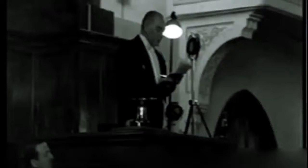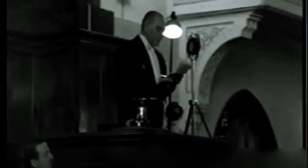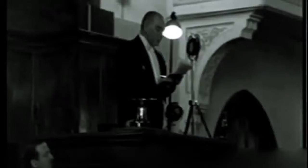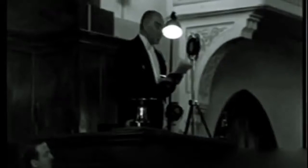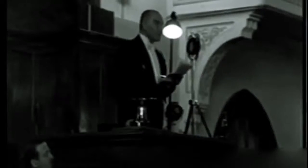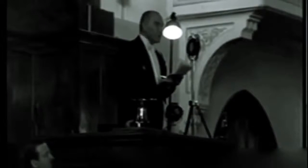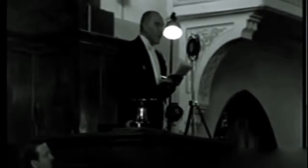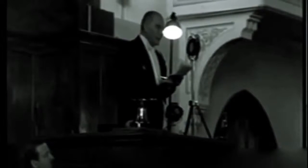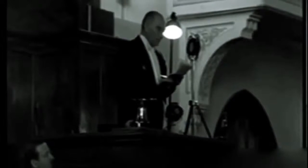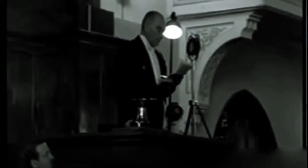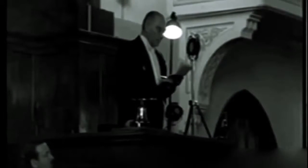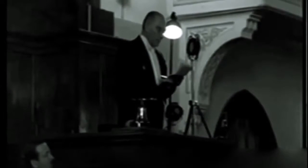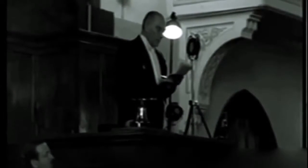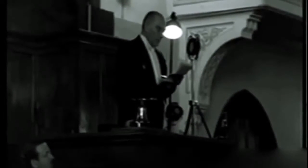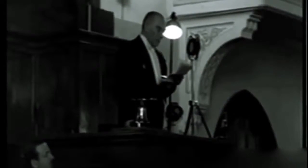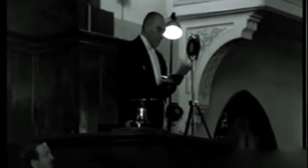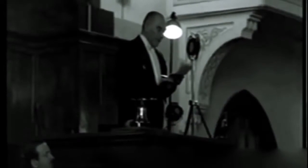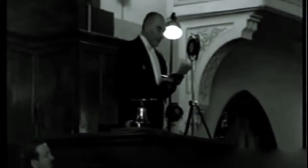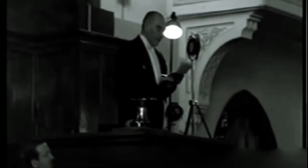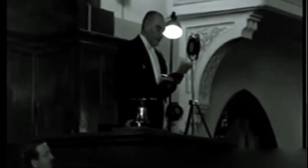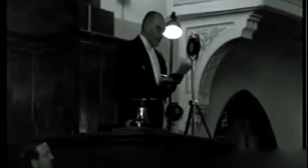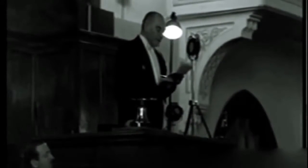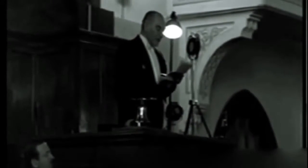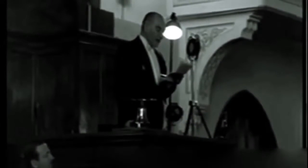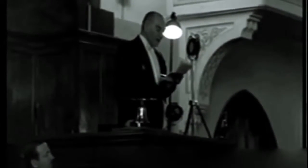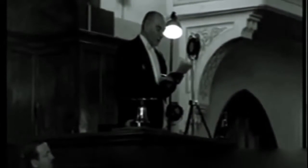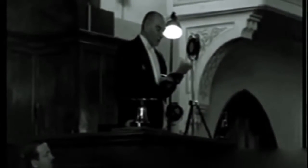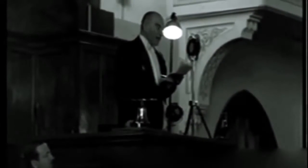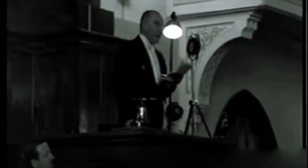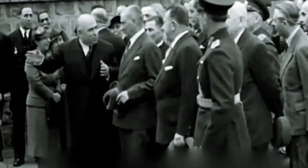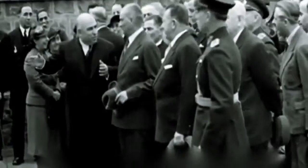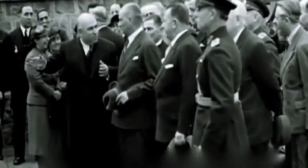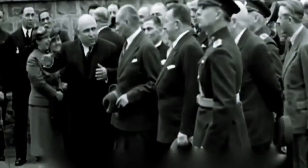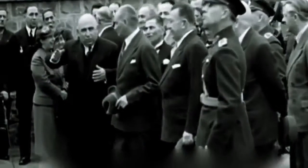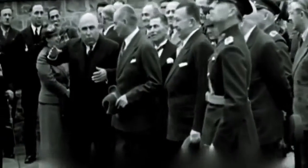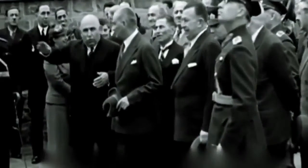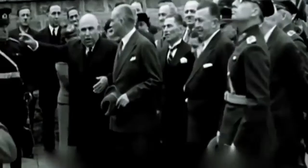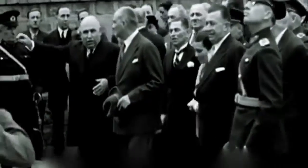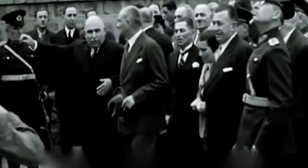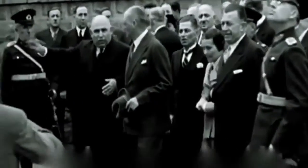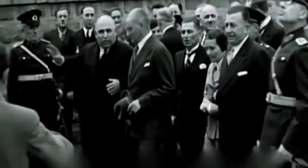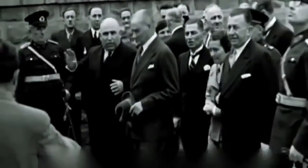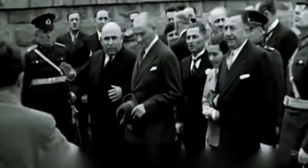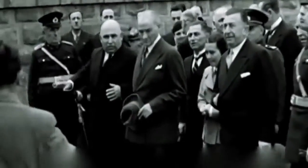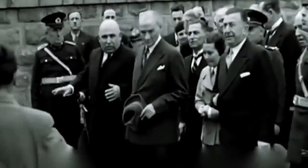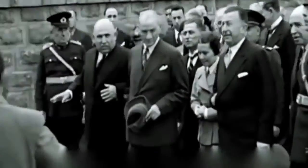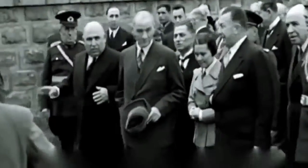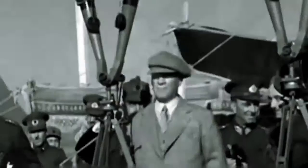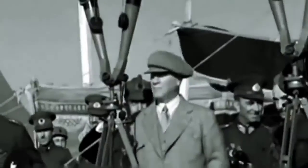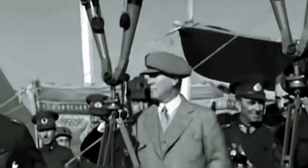Bugün, Cumhuriyetimizin 10. yılını doldurduğun